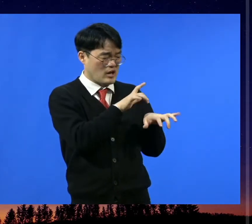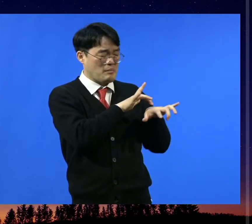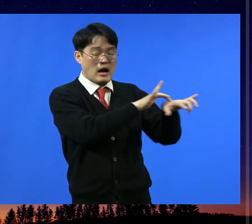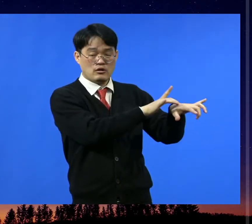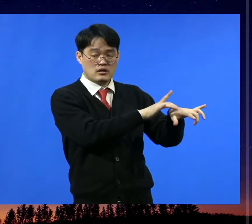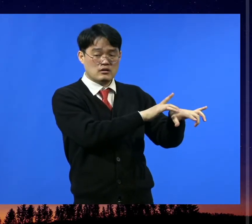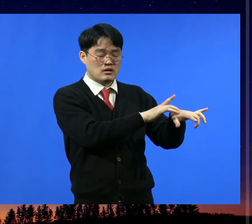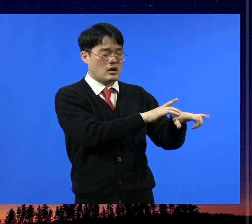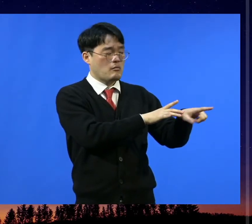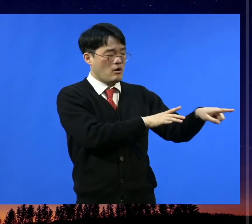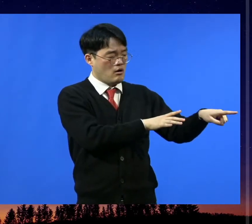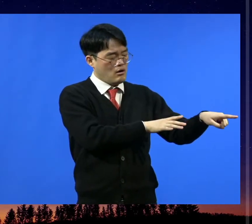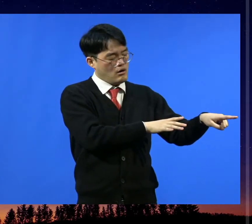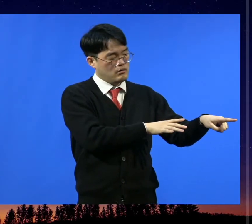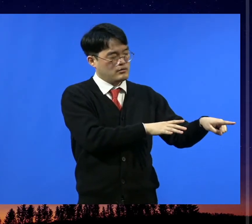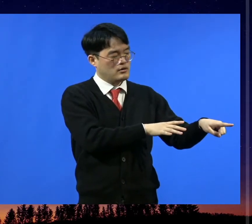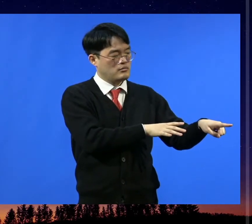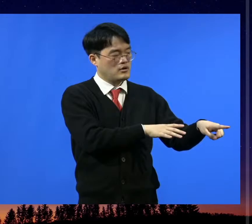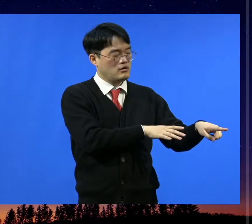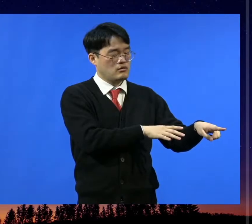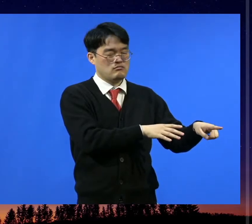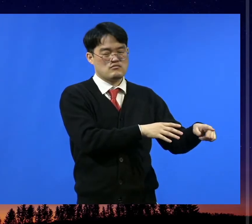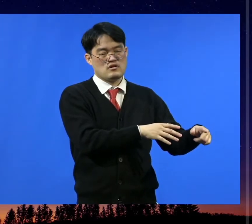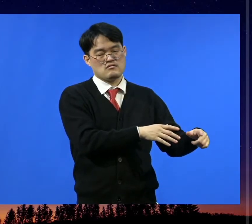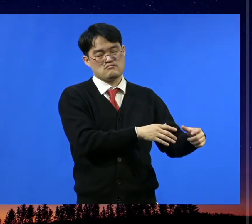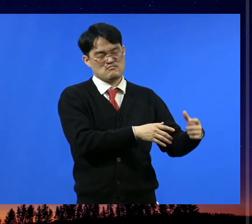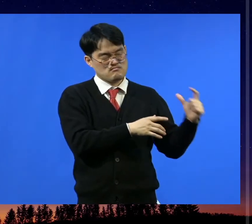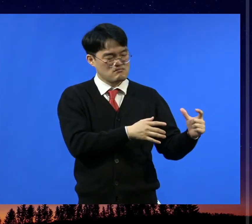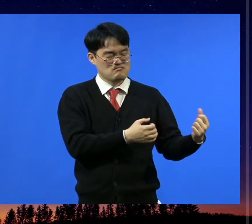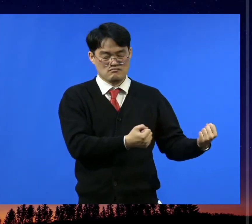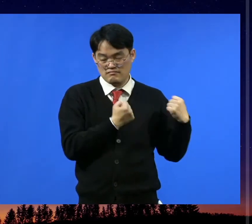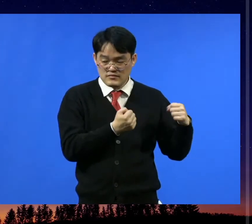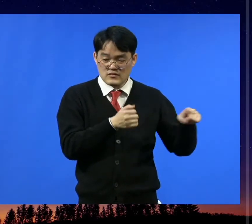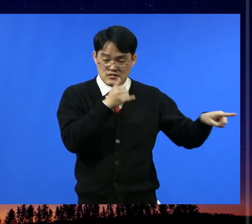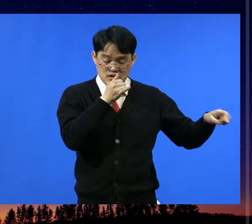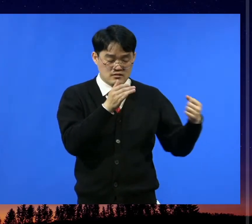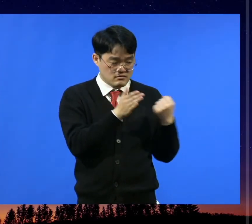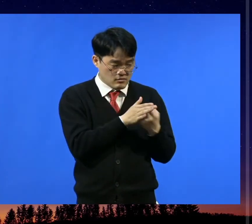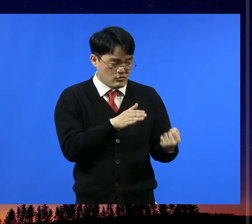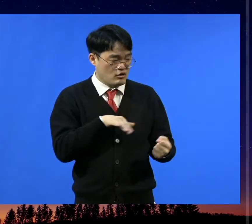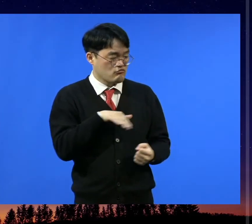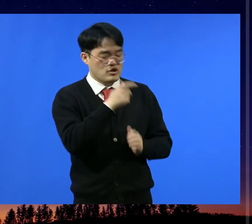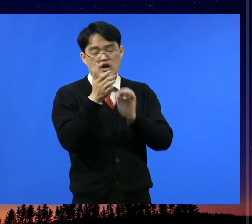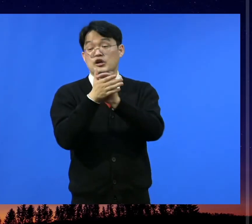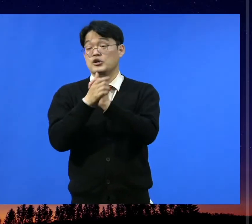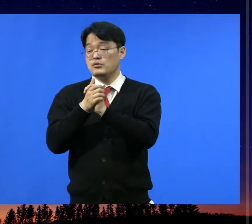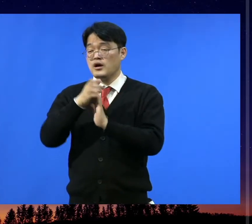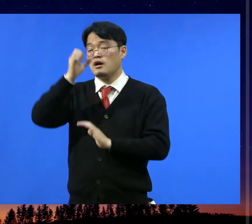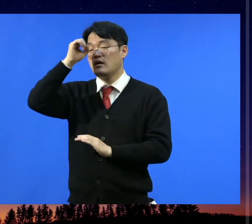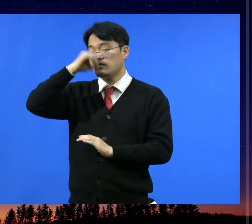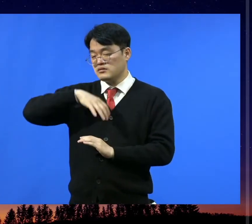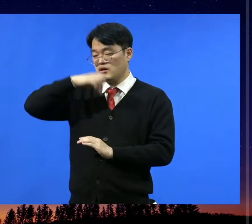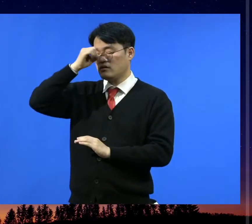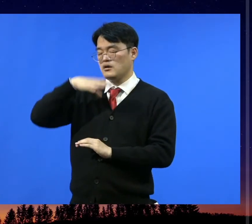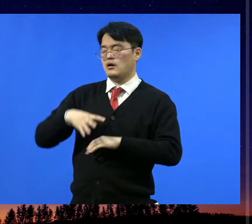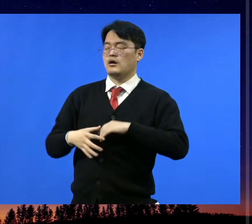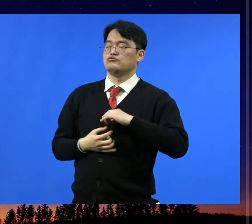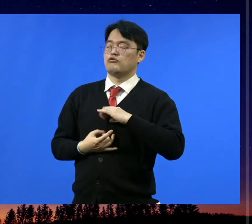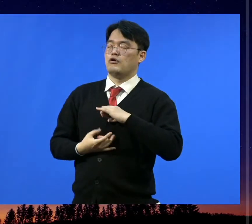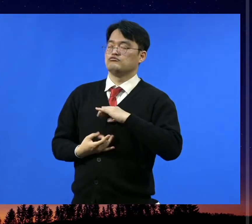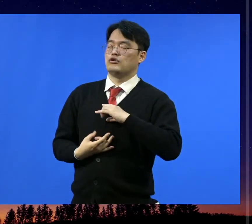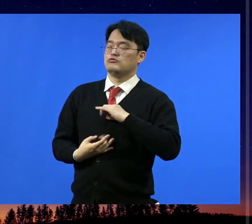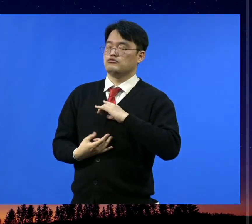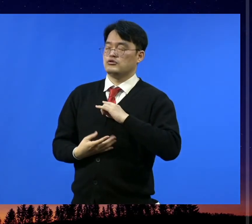내버려두지 않다는 거죠. 그죠? 마귀를 우리가 상대로 해서 싸우기 때문에 우리의 기도 자체가 그냥 형식적인 기도로 해서는 안 된다는